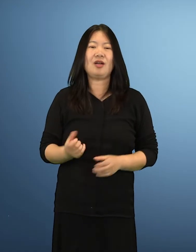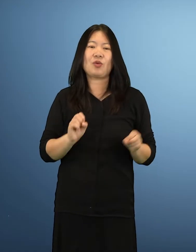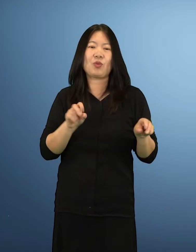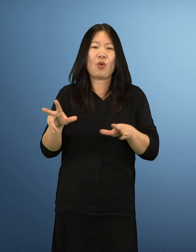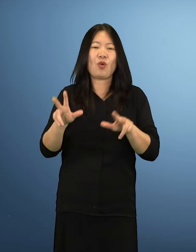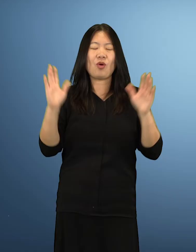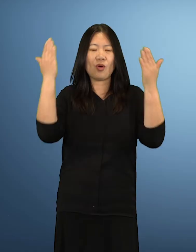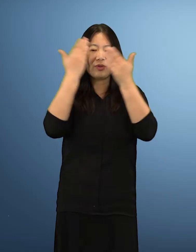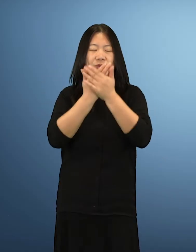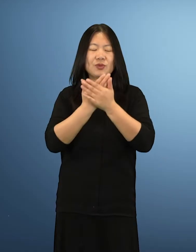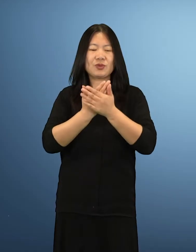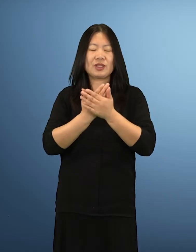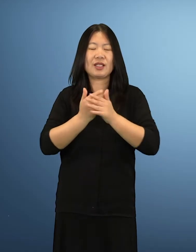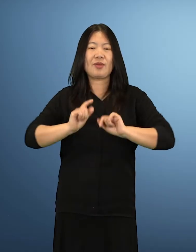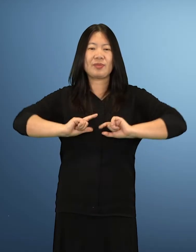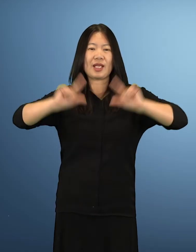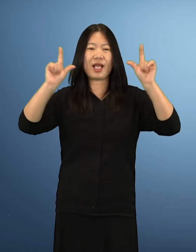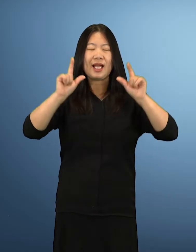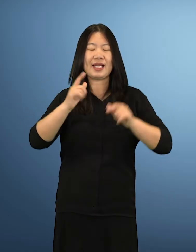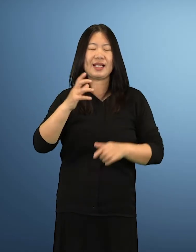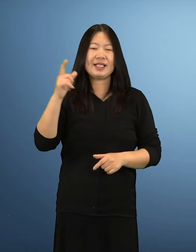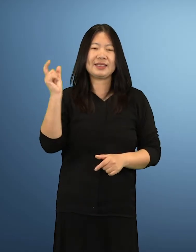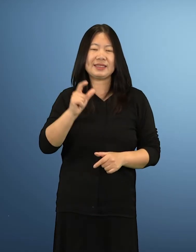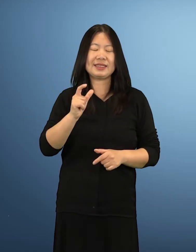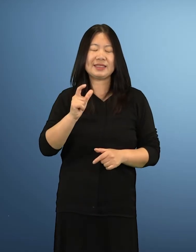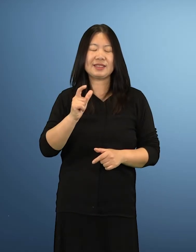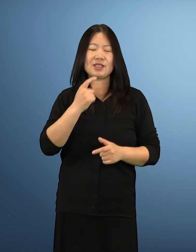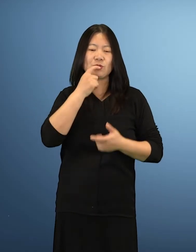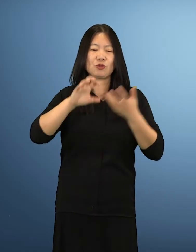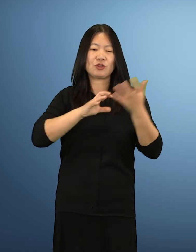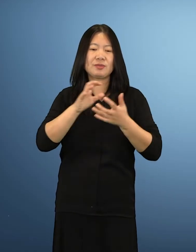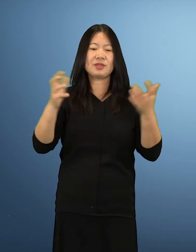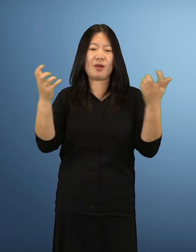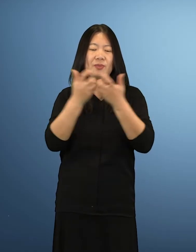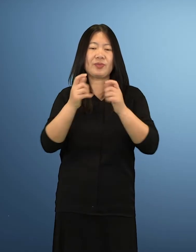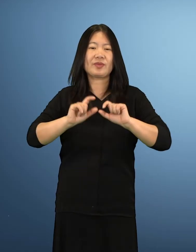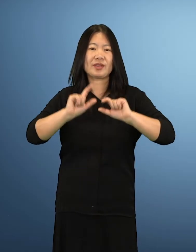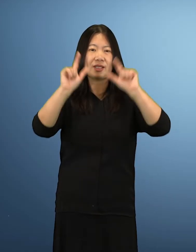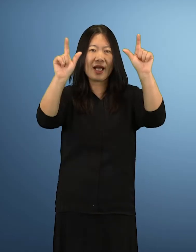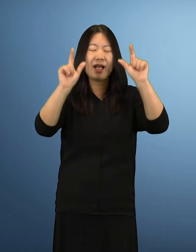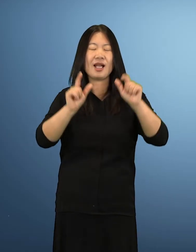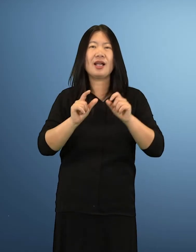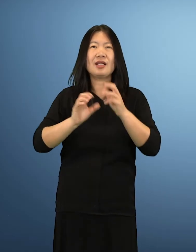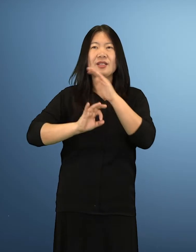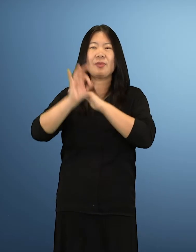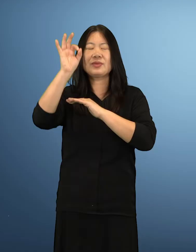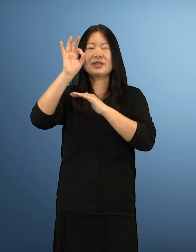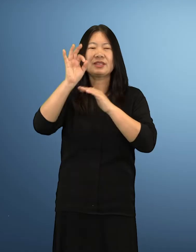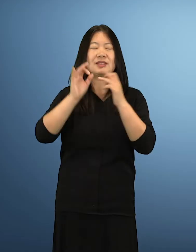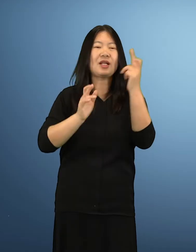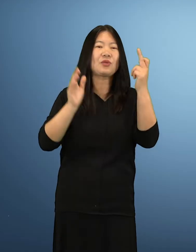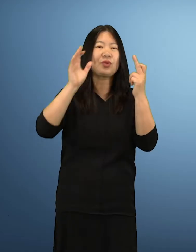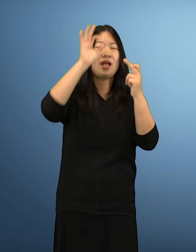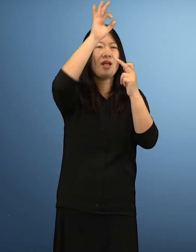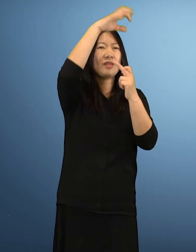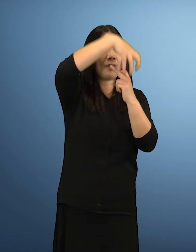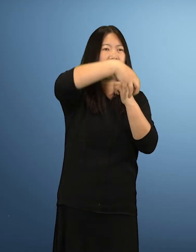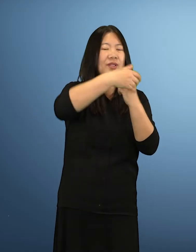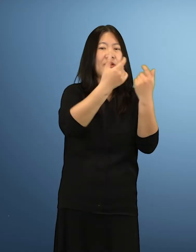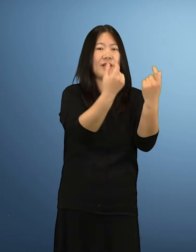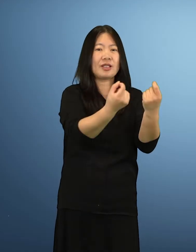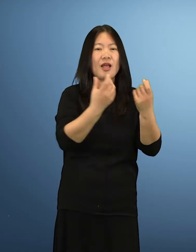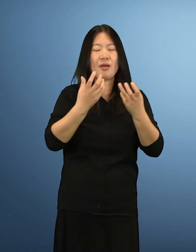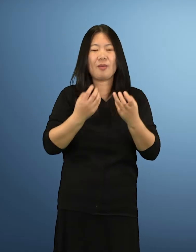캄캄한 날이요 짙은 구름이 덮인 날이라. 새벽빛이 산 꼭대기에 덮인 것과 같으니 이는 많고 강한